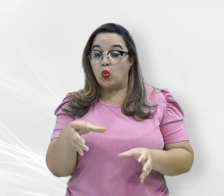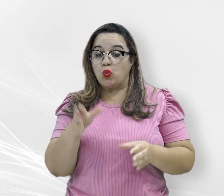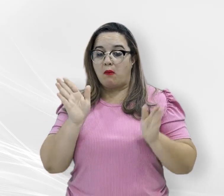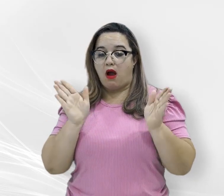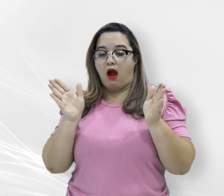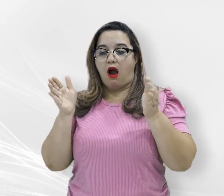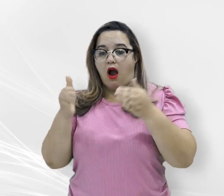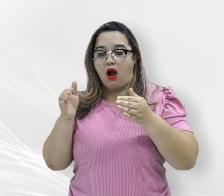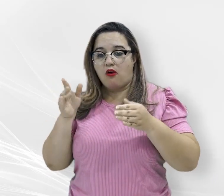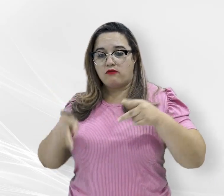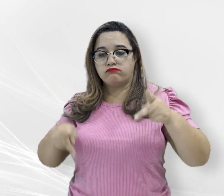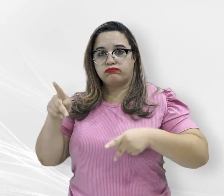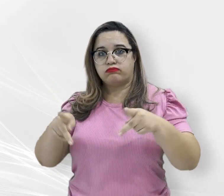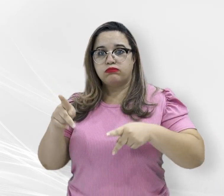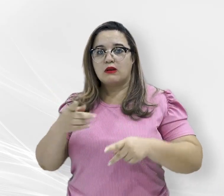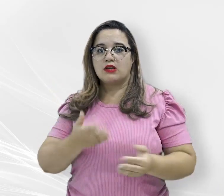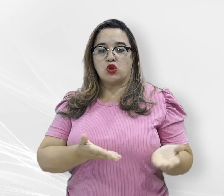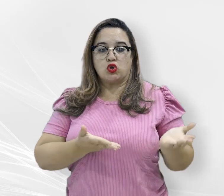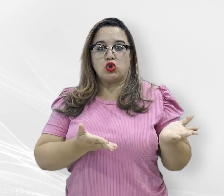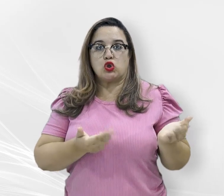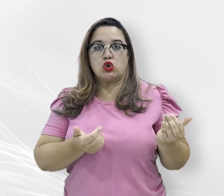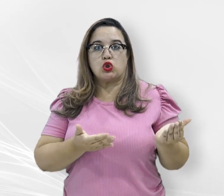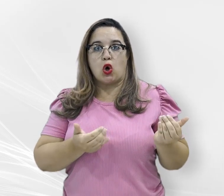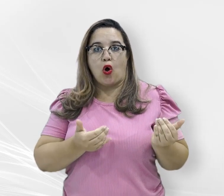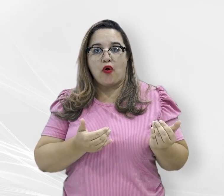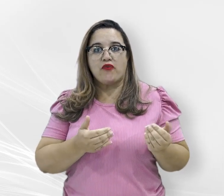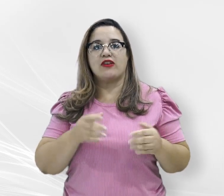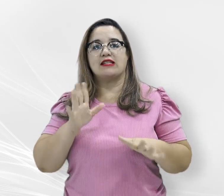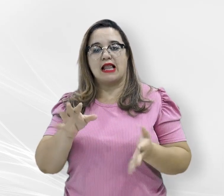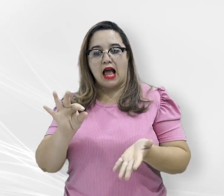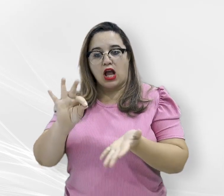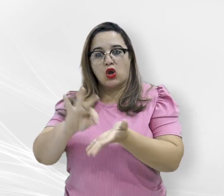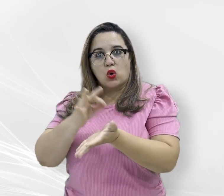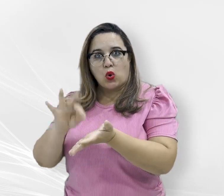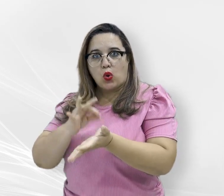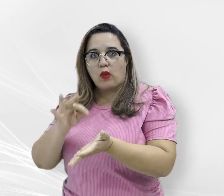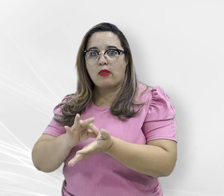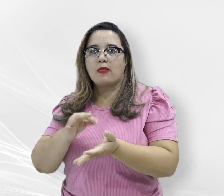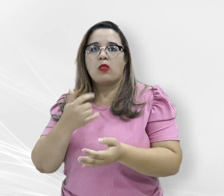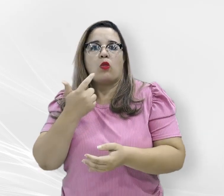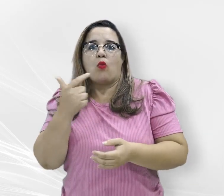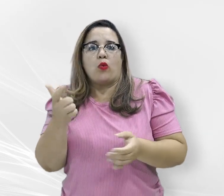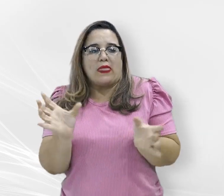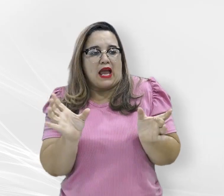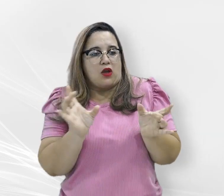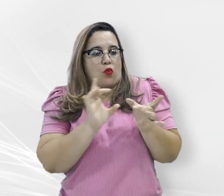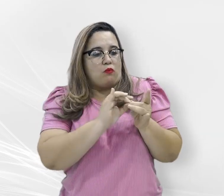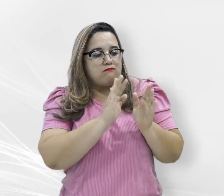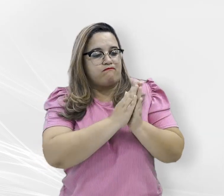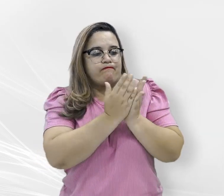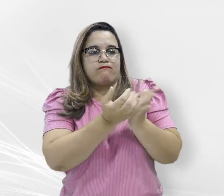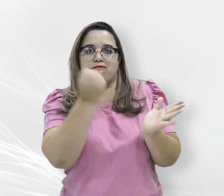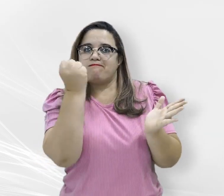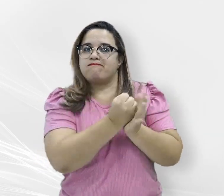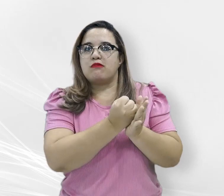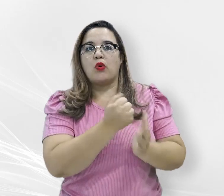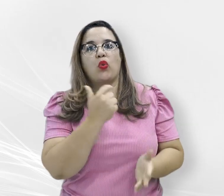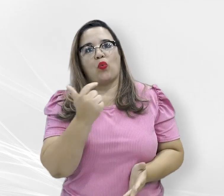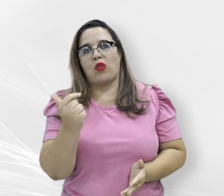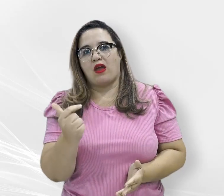são adolescentes, já que os jovens contratados pelo REQIP não possuirão vínculo empregatício. Contarão ainda com subsídios